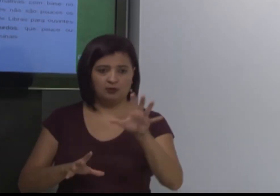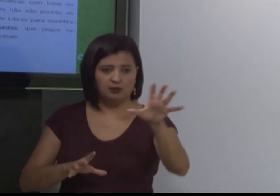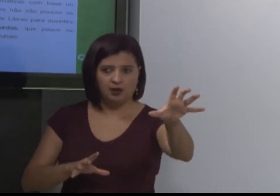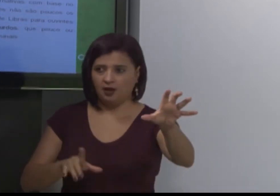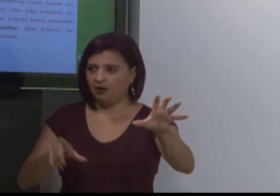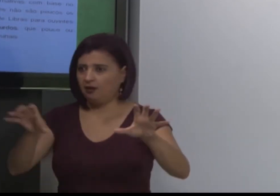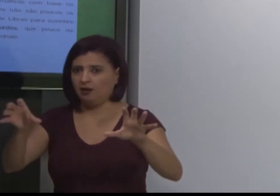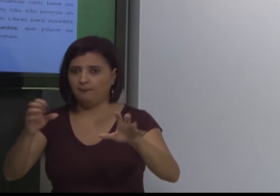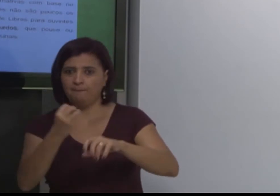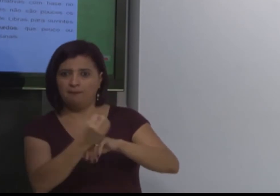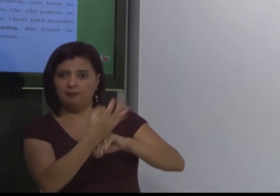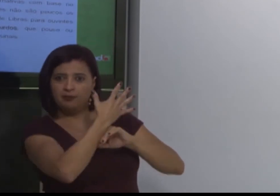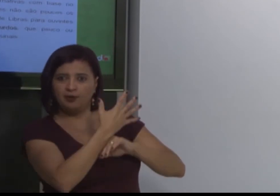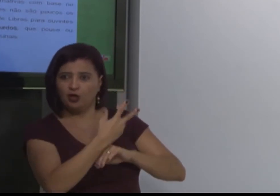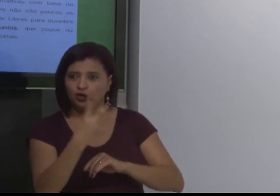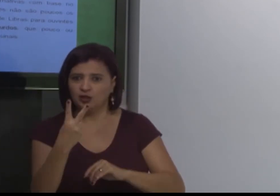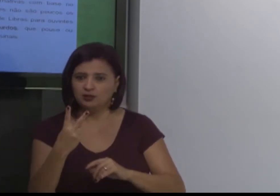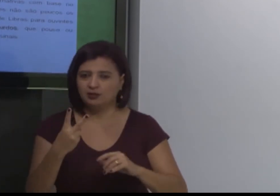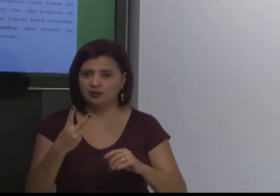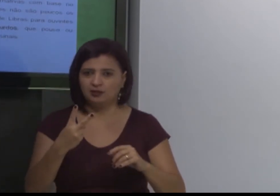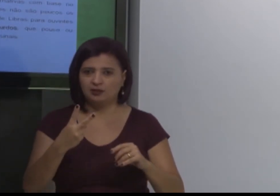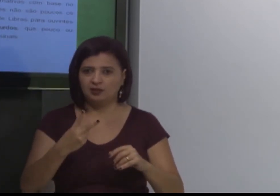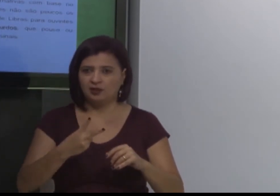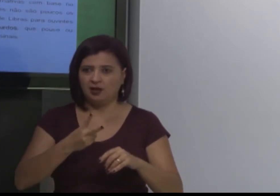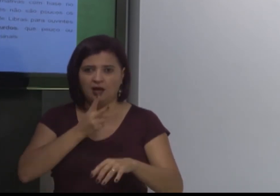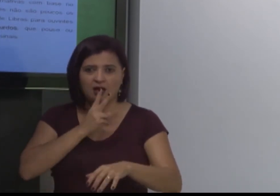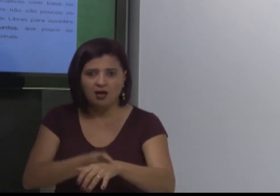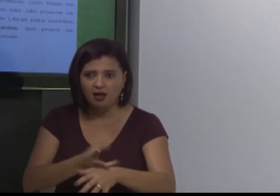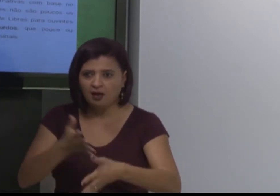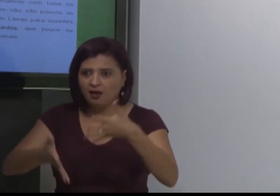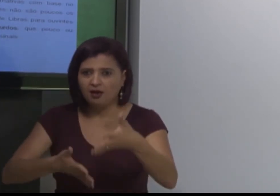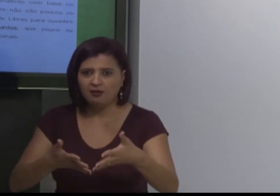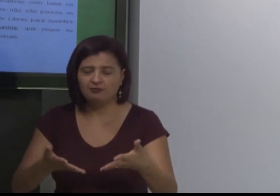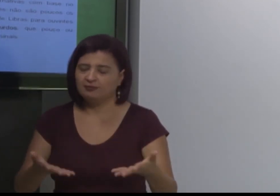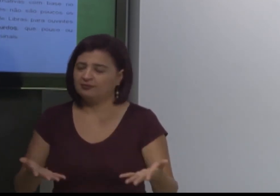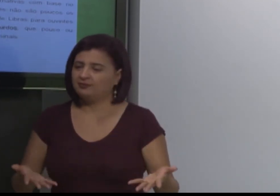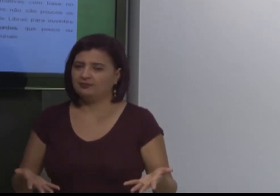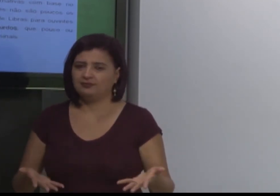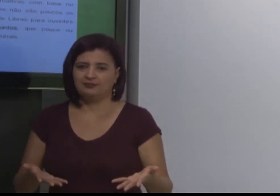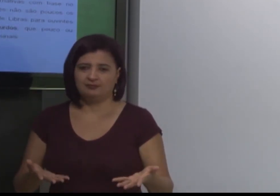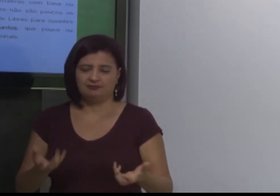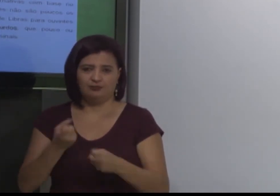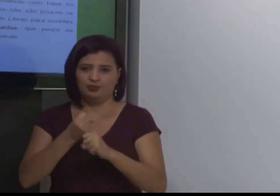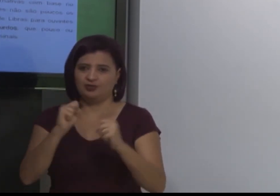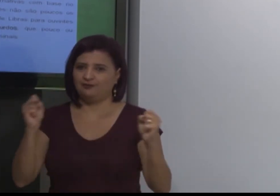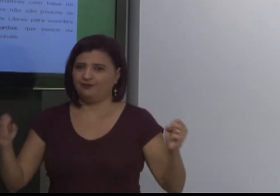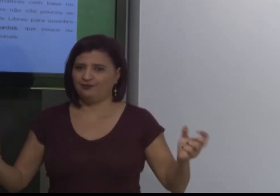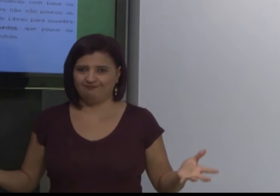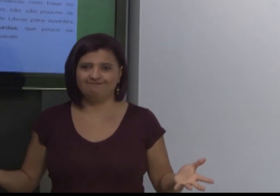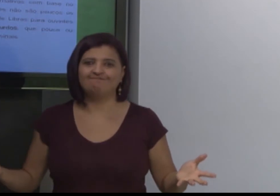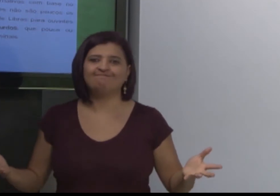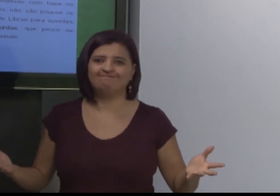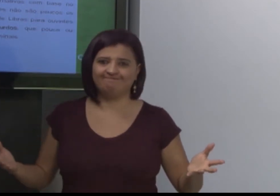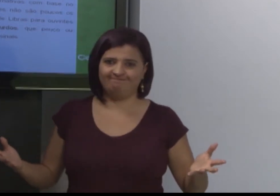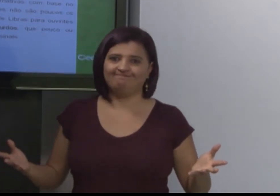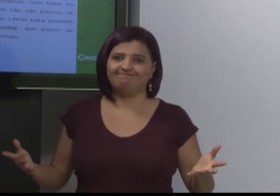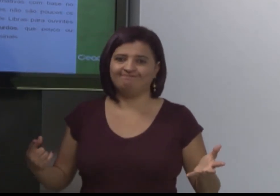utilizar duas metodologias para dois públicos diferentes, com materiais diferentes. Isso é impossível. Então é